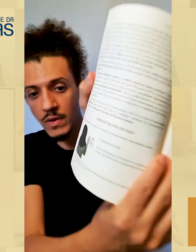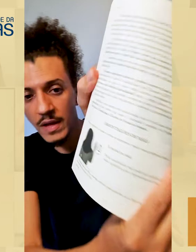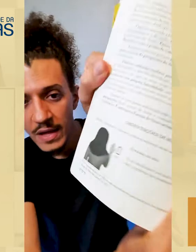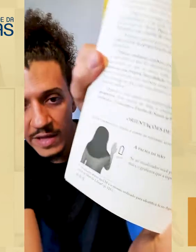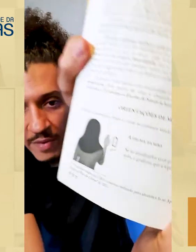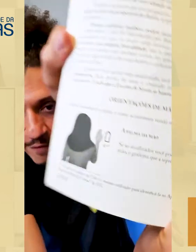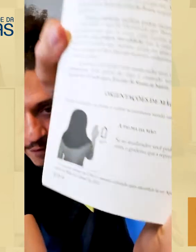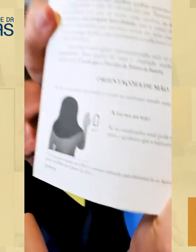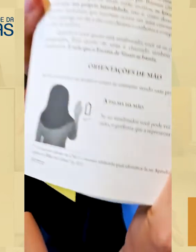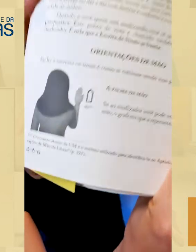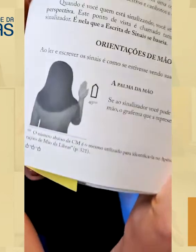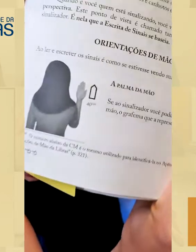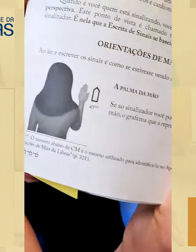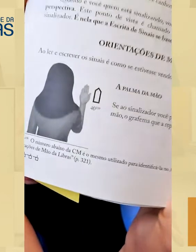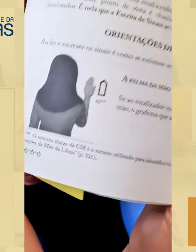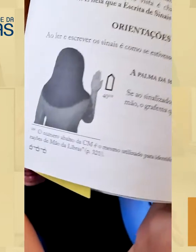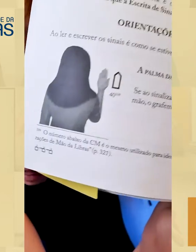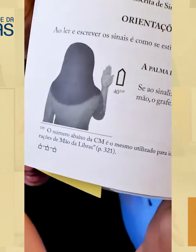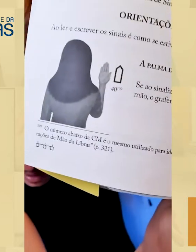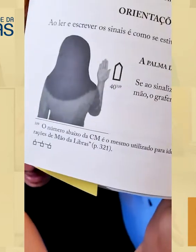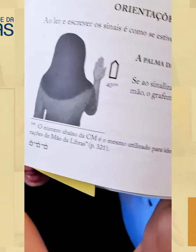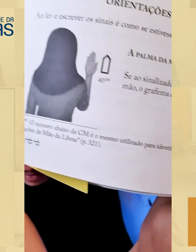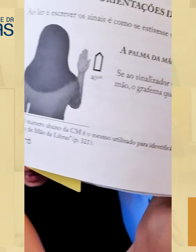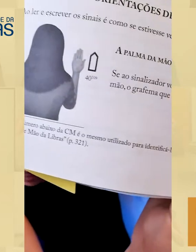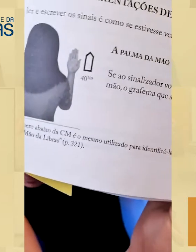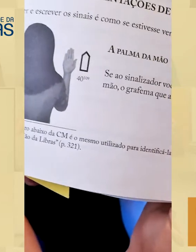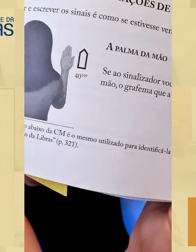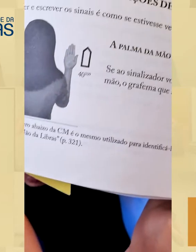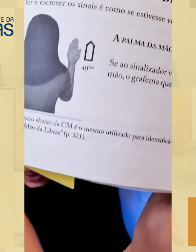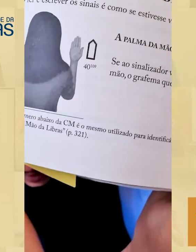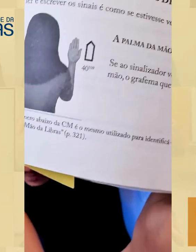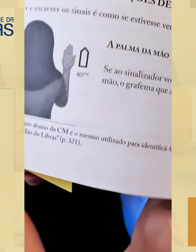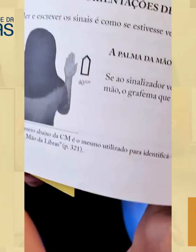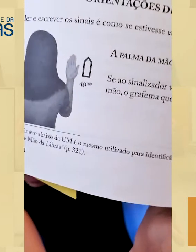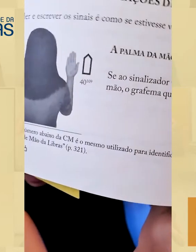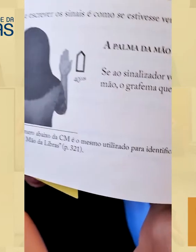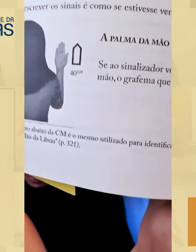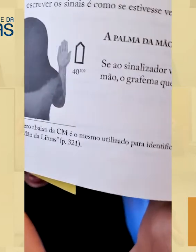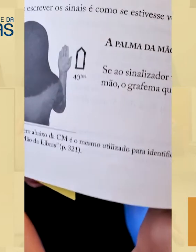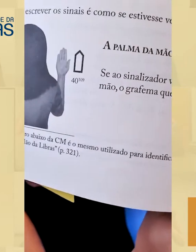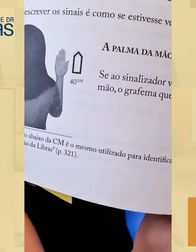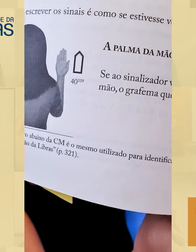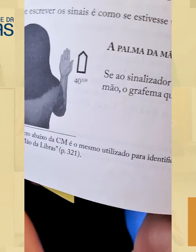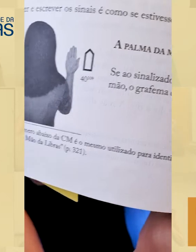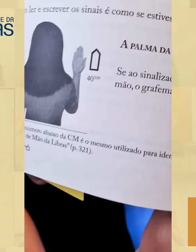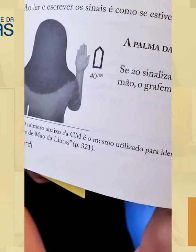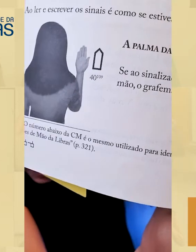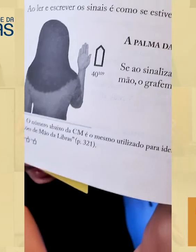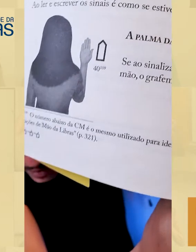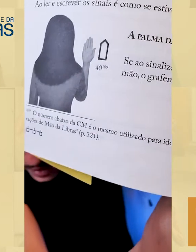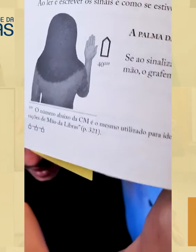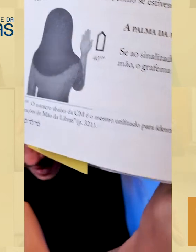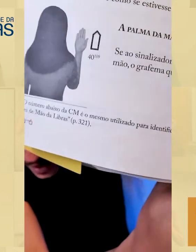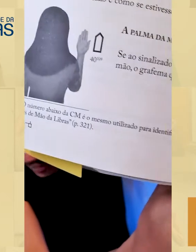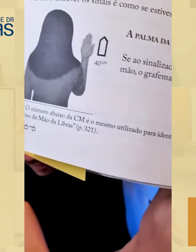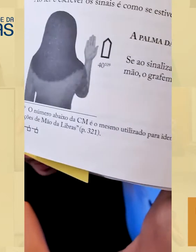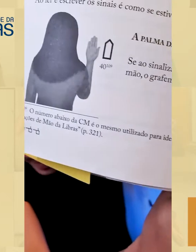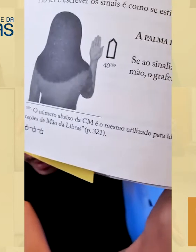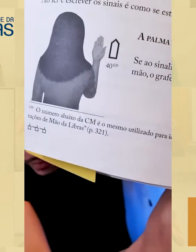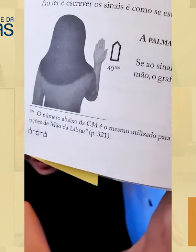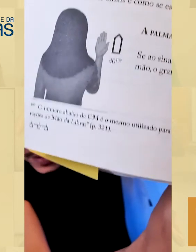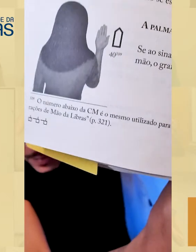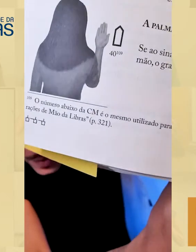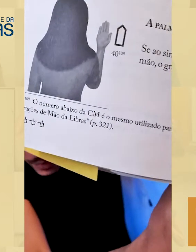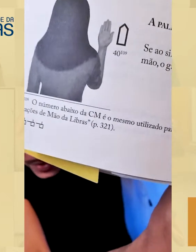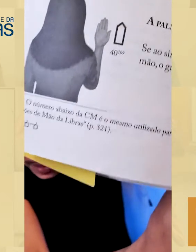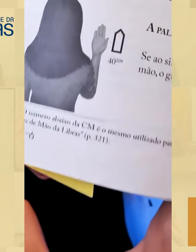5, tem uma foto da Raquel aqui, quando a Raquel estava com cabelo grande. E ela está mostrando aqui, Raquel, para quem